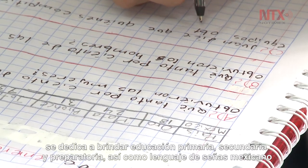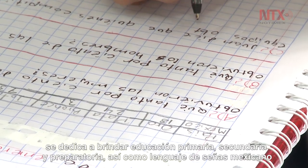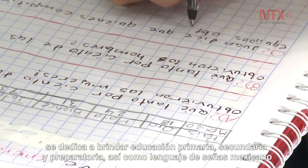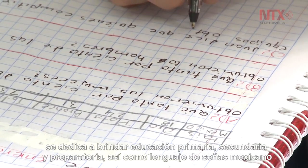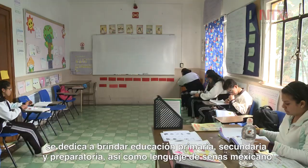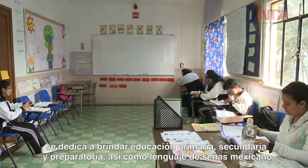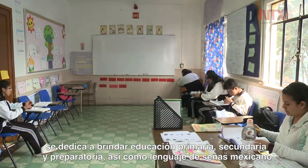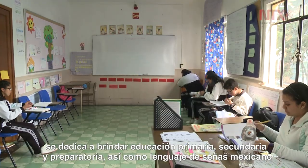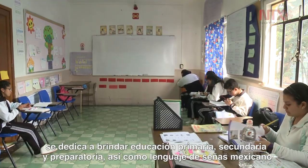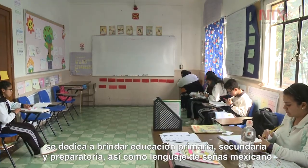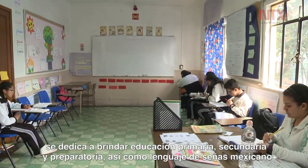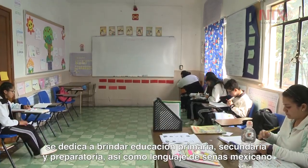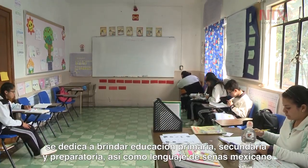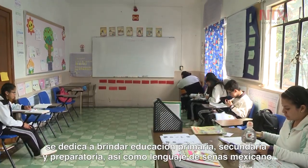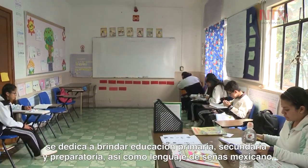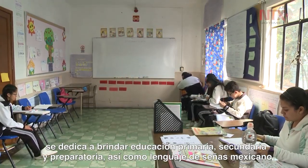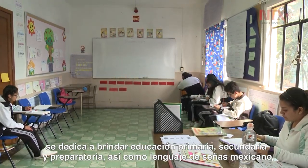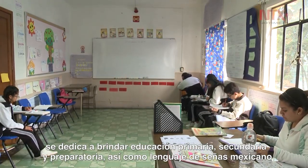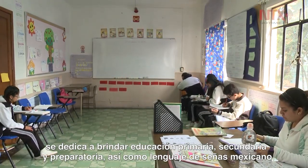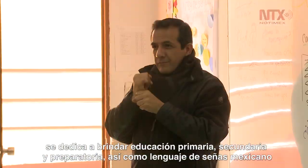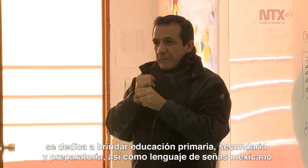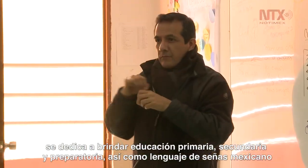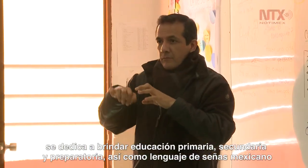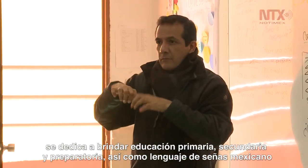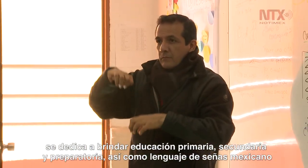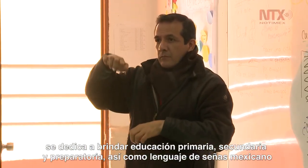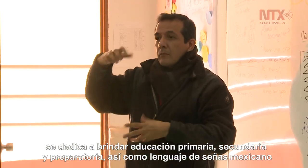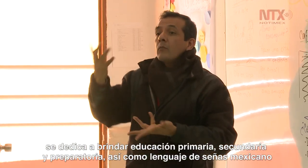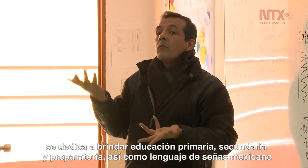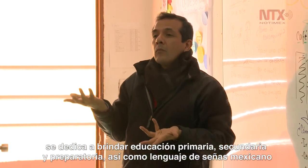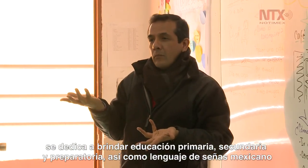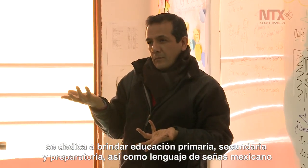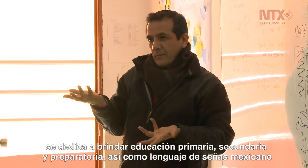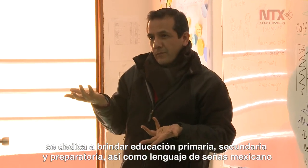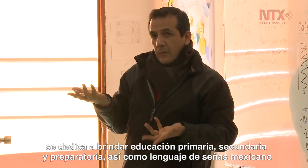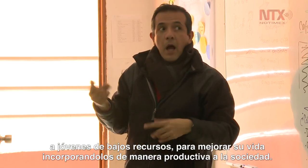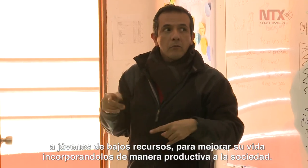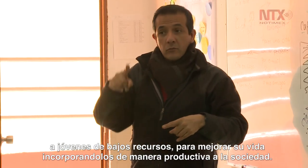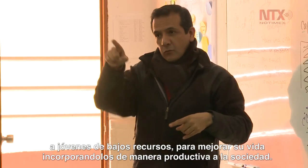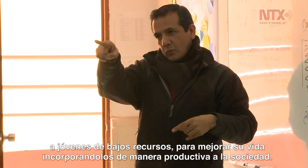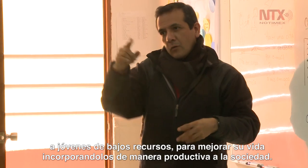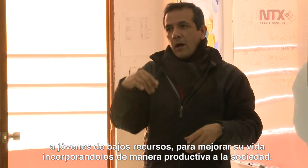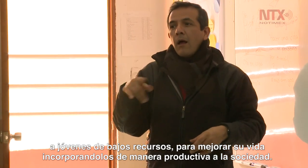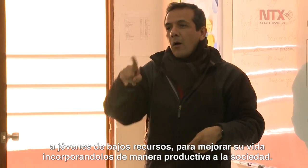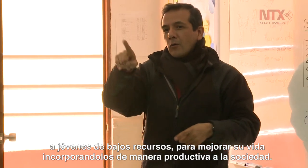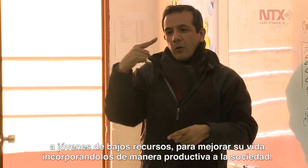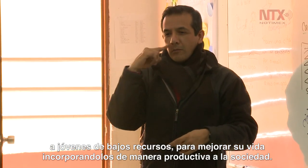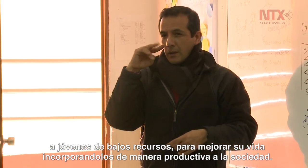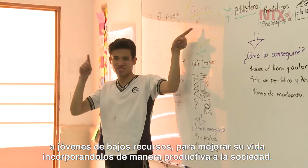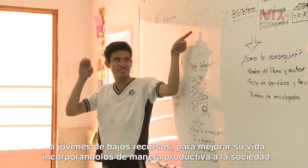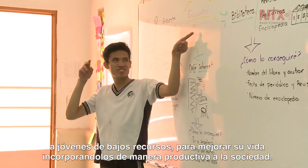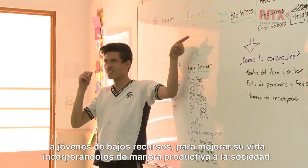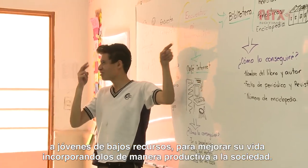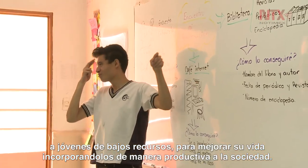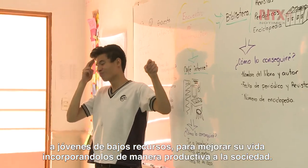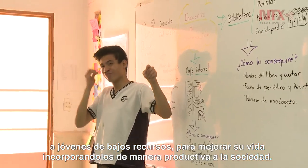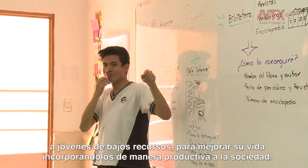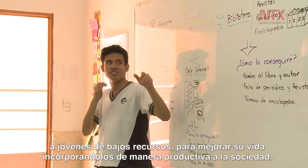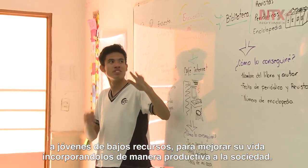primaria, secundaria y preparatoria, así como lenguaje de señas mexicano a jóvenes de bajos recursos, para mejorar su vida